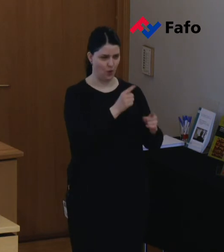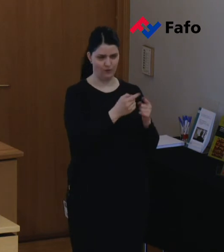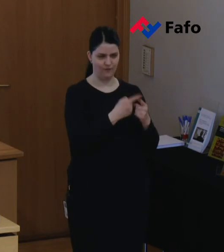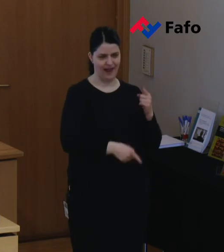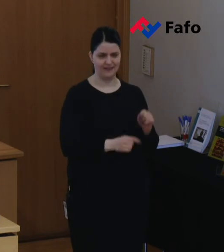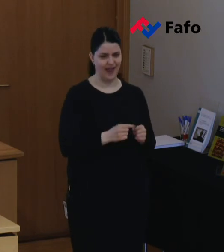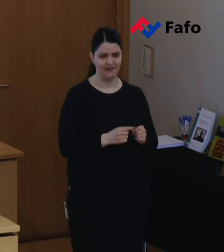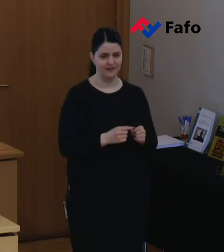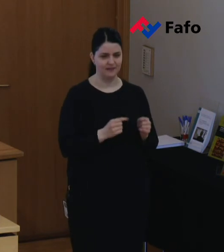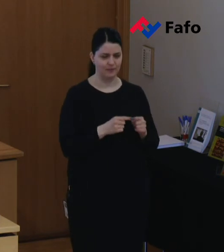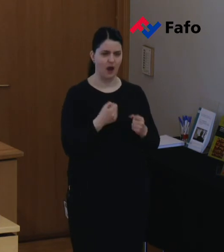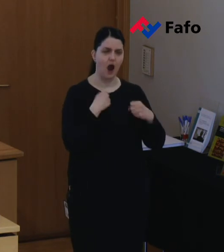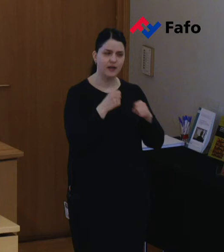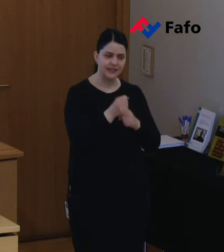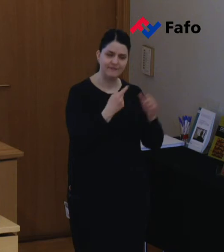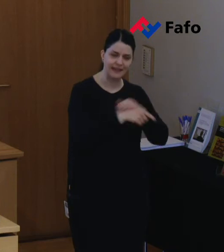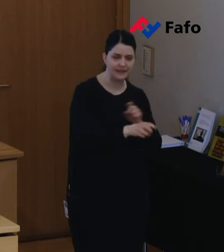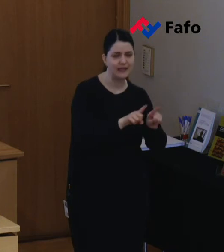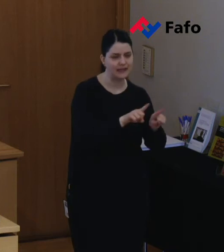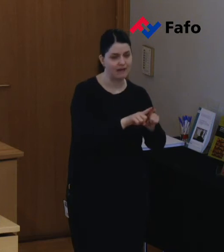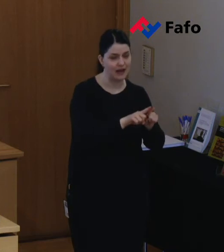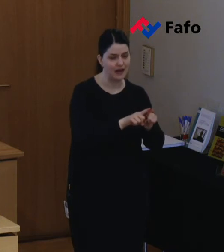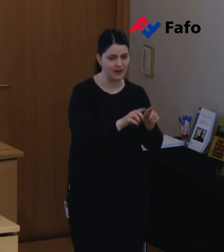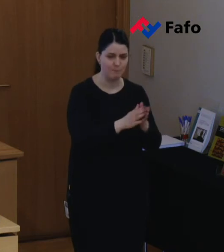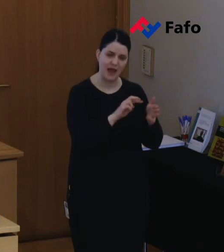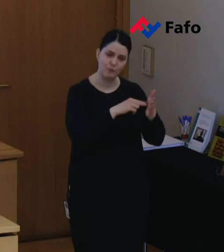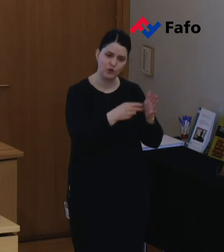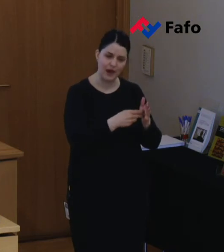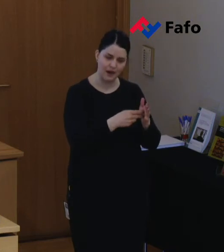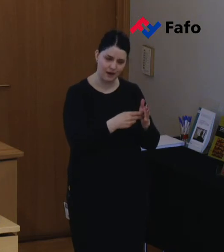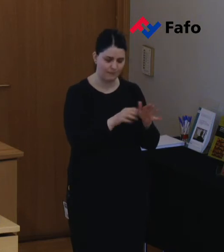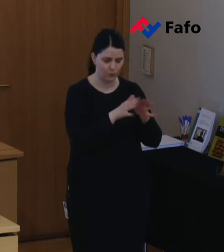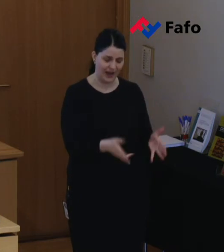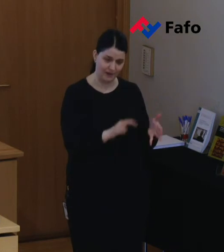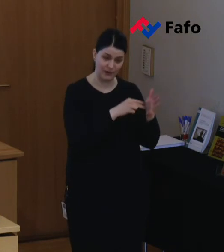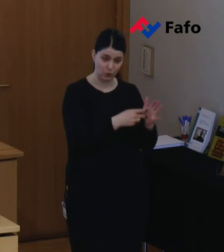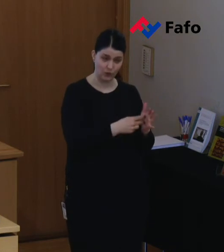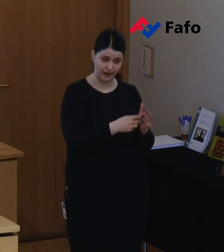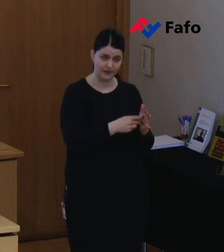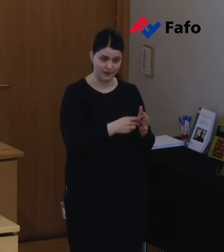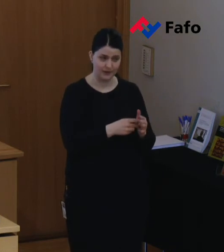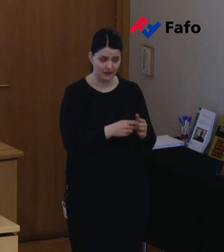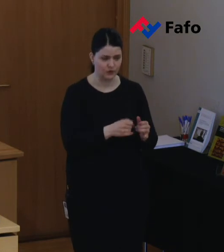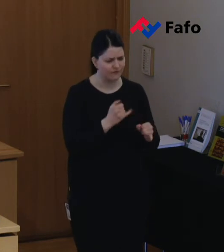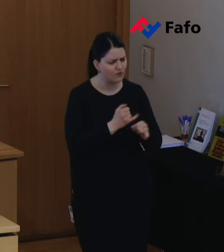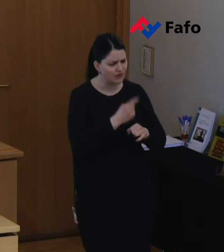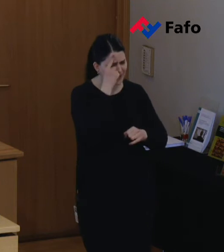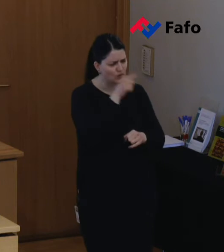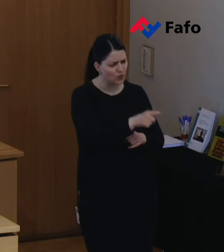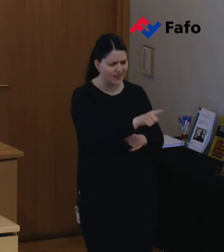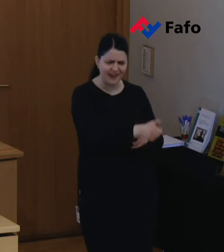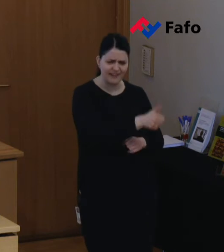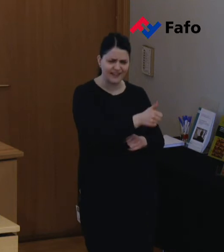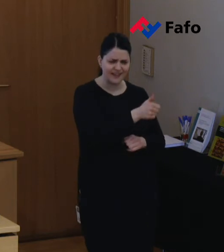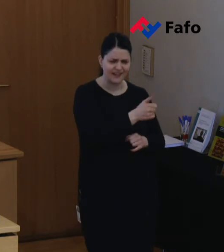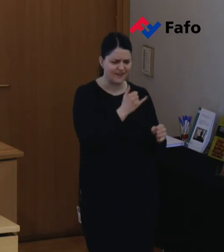Man går jo aktivt inn allikevel med metoden og modell og prøver å jobbe med, ok, men hvorfor tenker du at det er viktig? Hvordan kan du